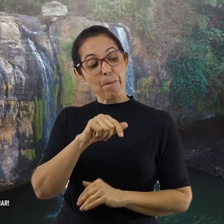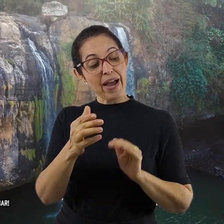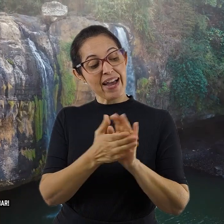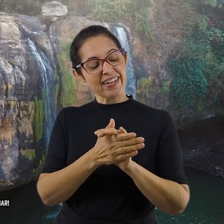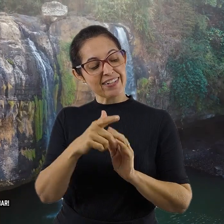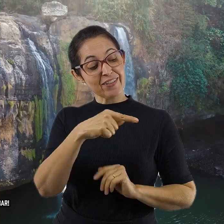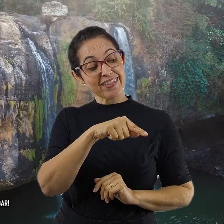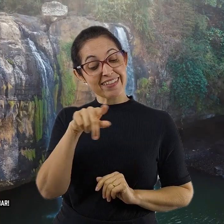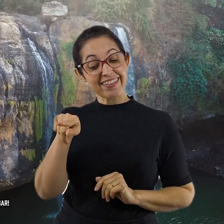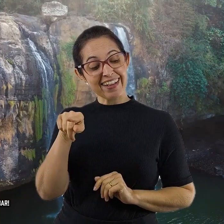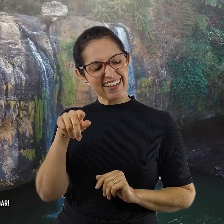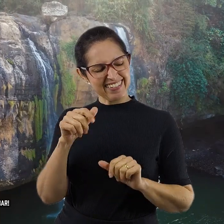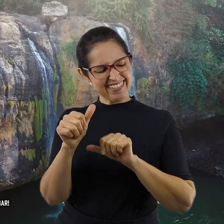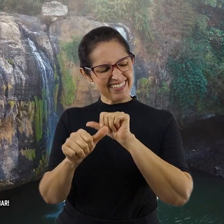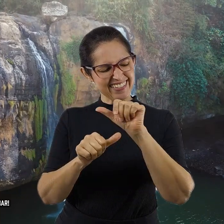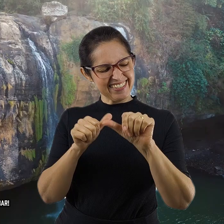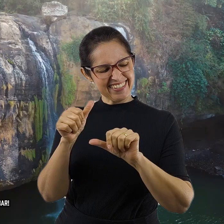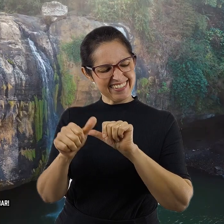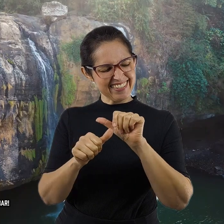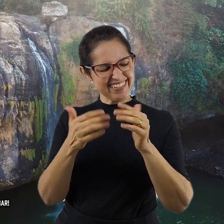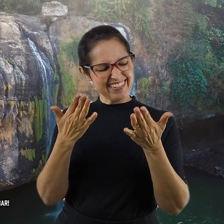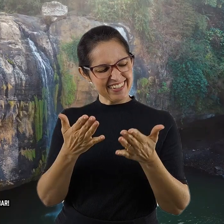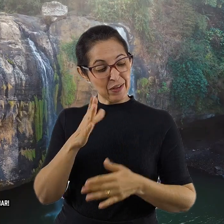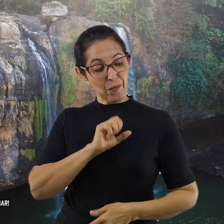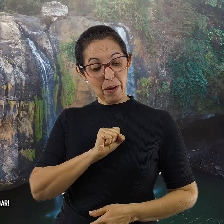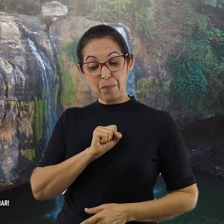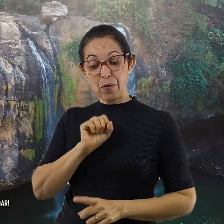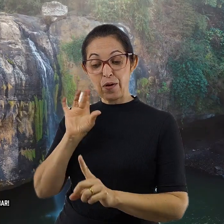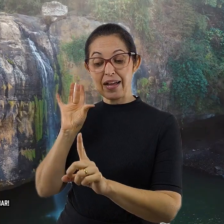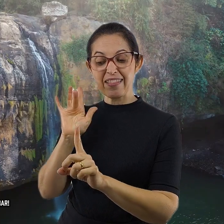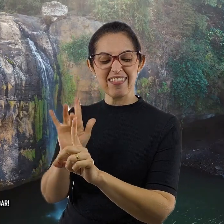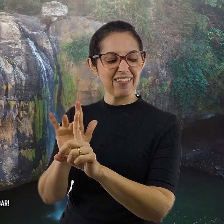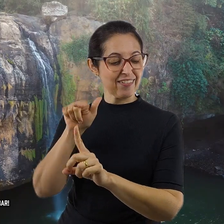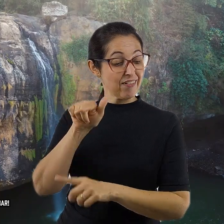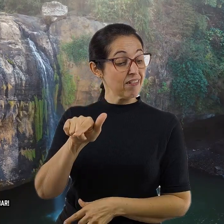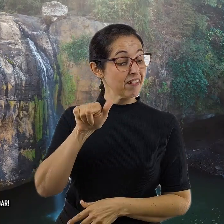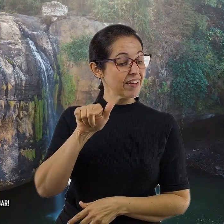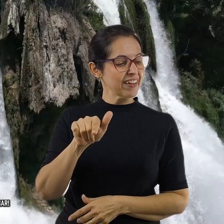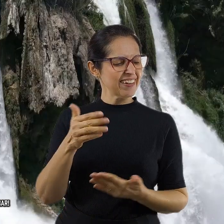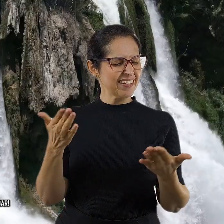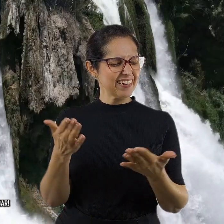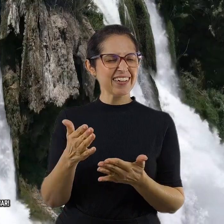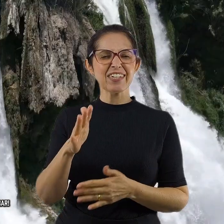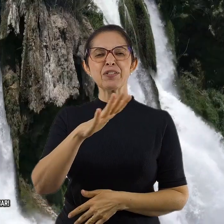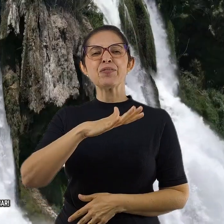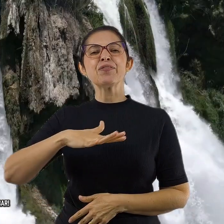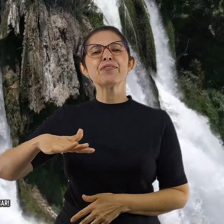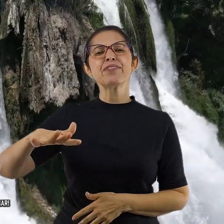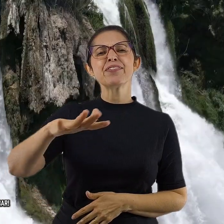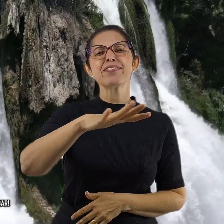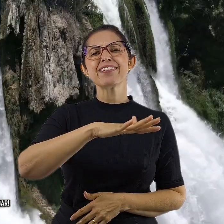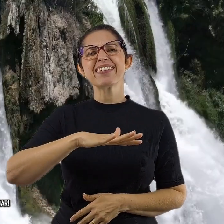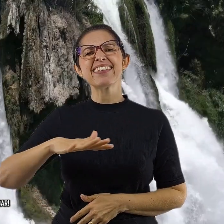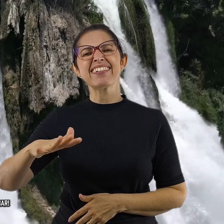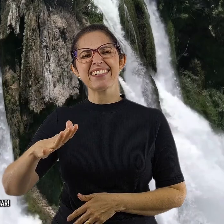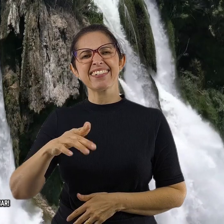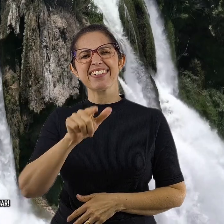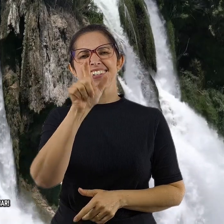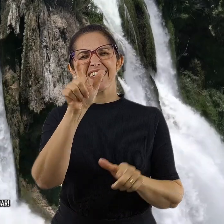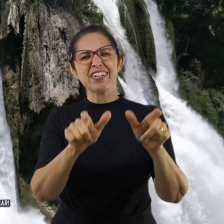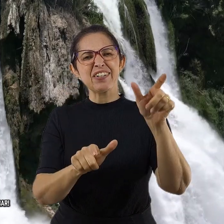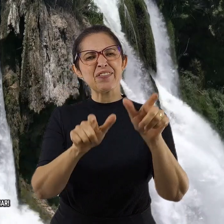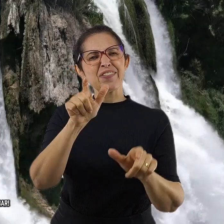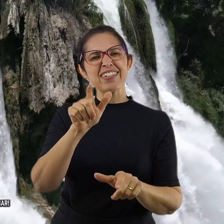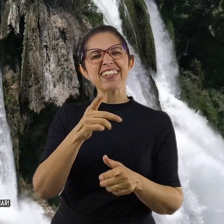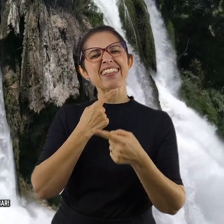transformado, porque o meu amor também encontrou ele nesta noite. A vós todos meus servos, aqueles